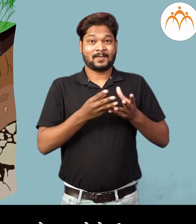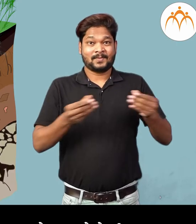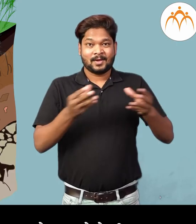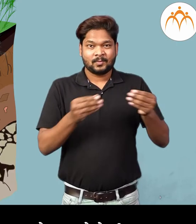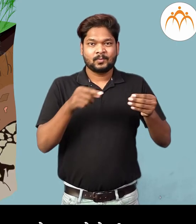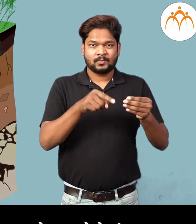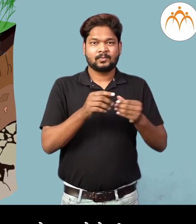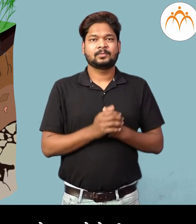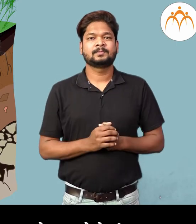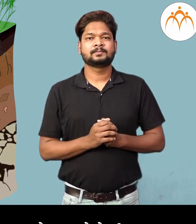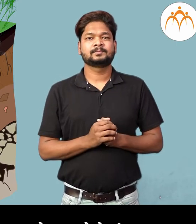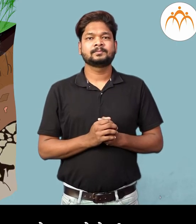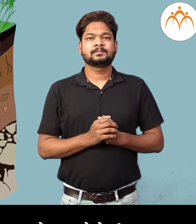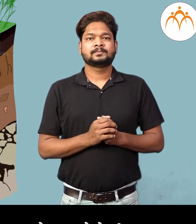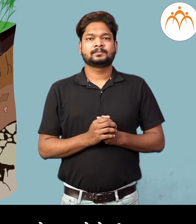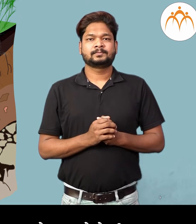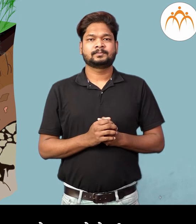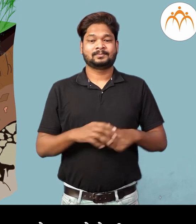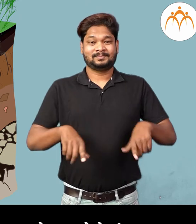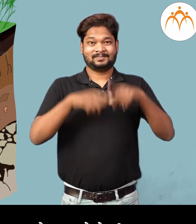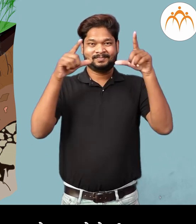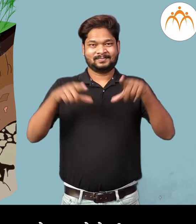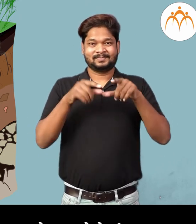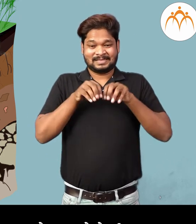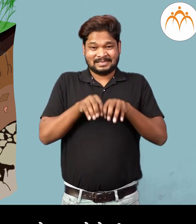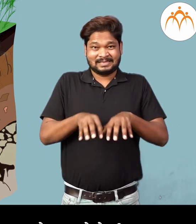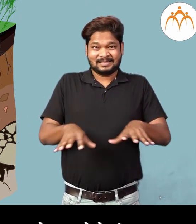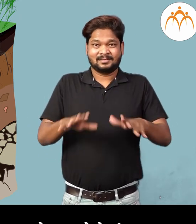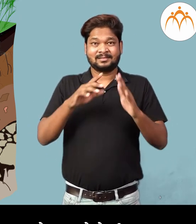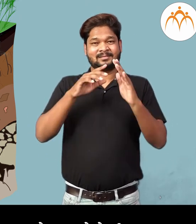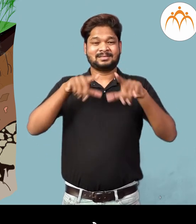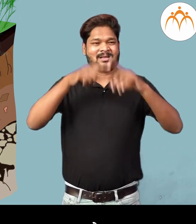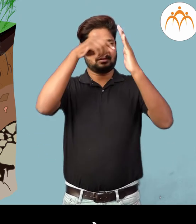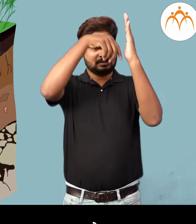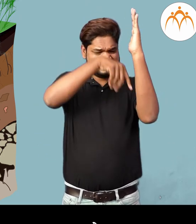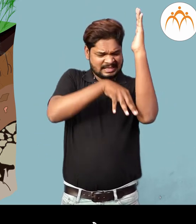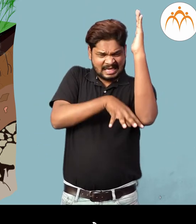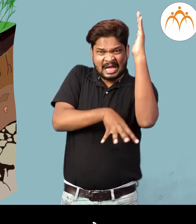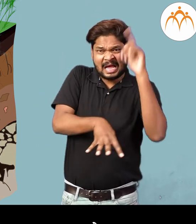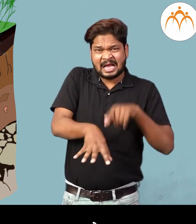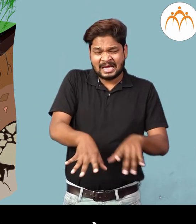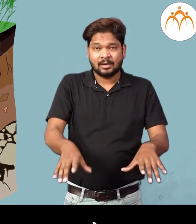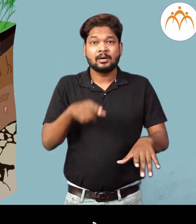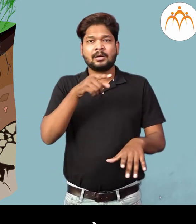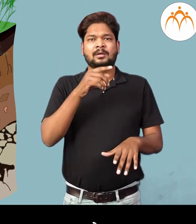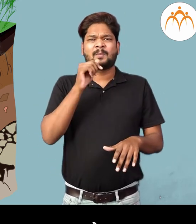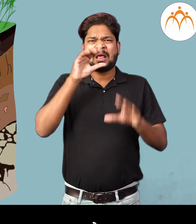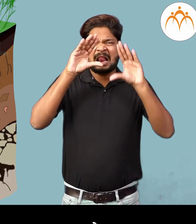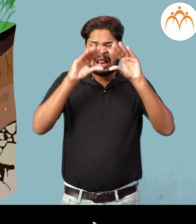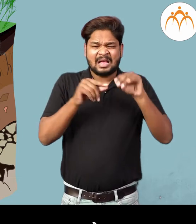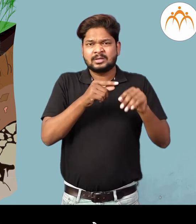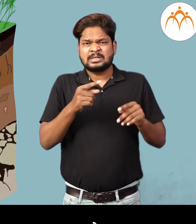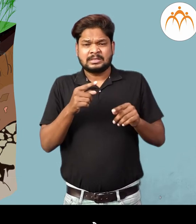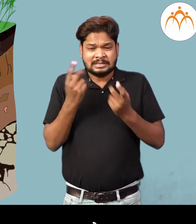वालवांटी प्रदेशातील वनस्पतीनची मुले खुब खोलवर गेलेली असतात कारण तेथे पाणी खुब कमी